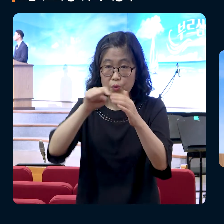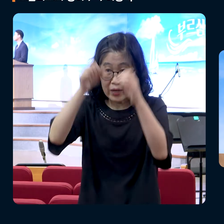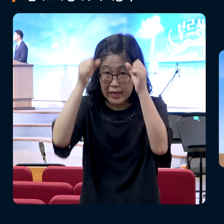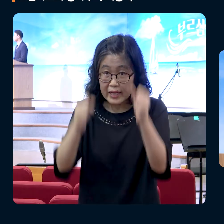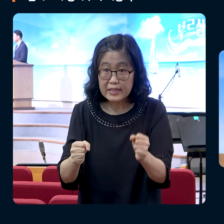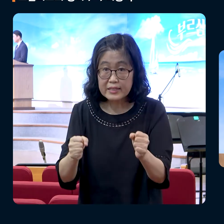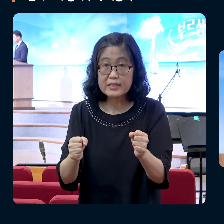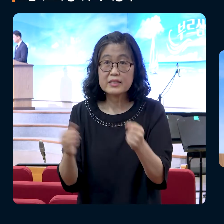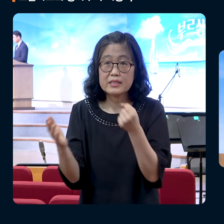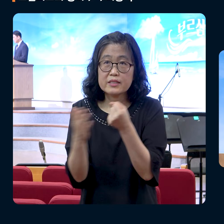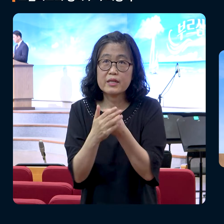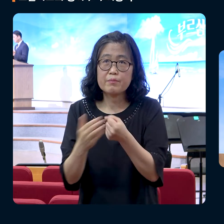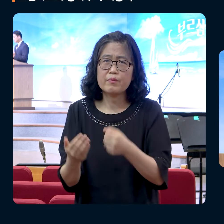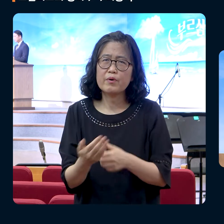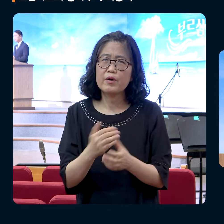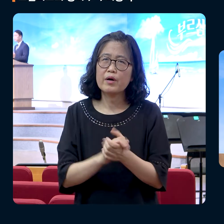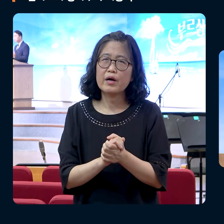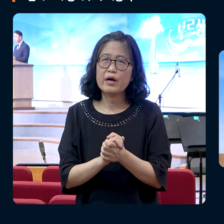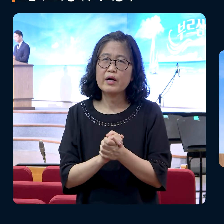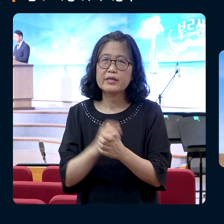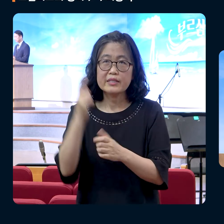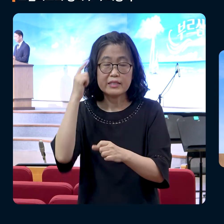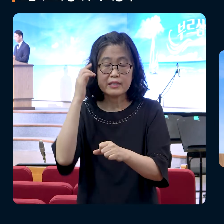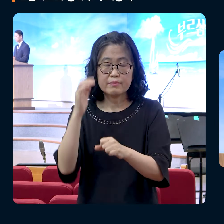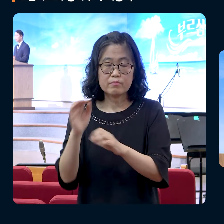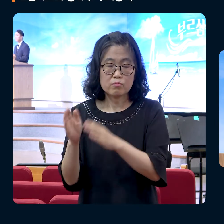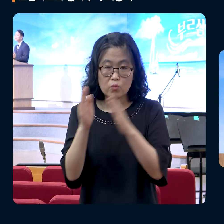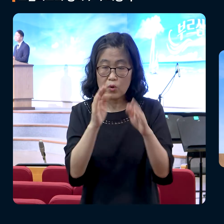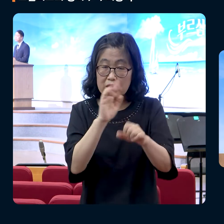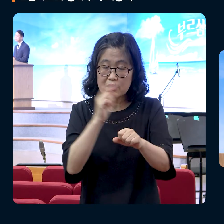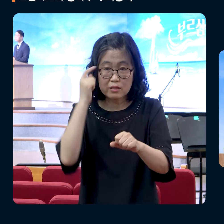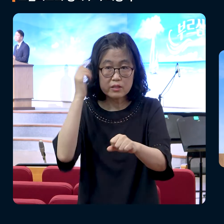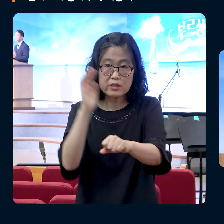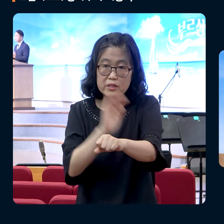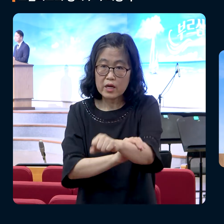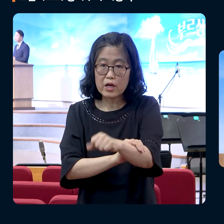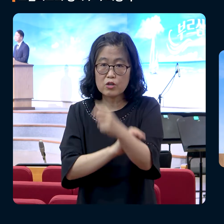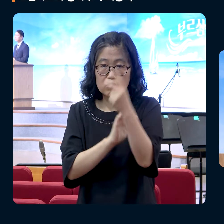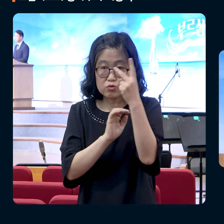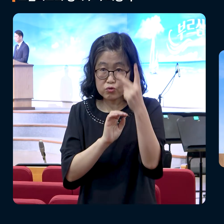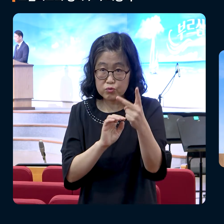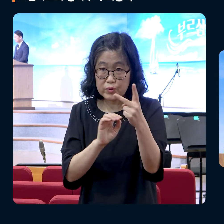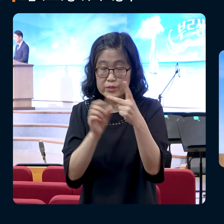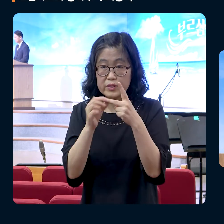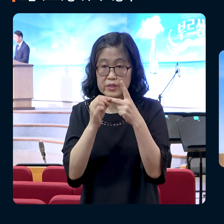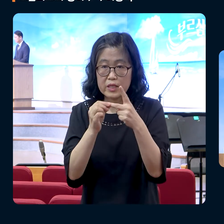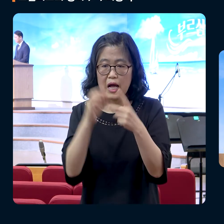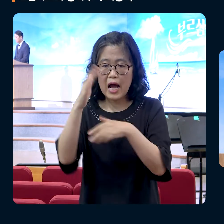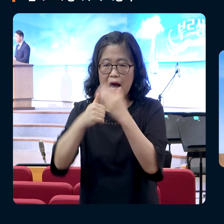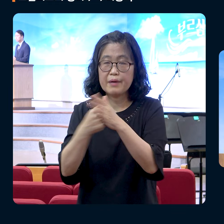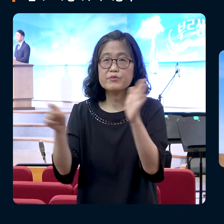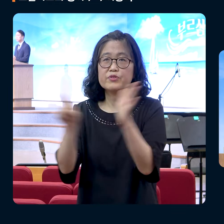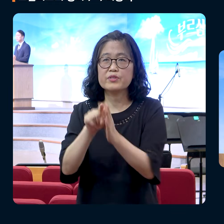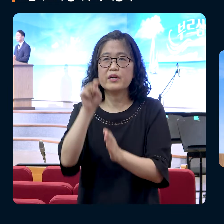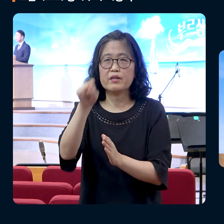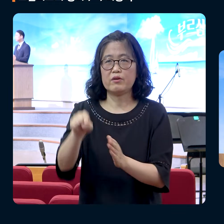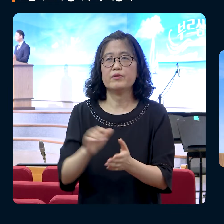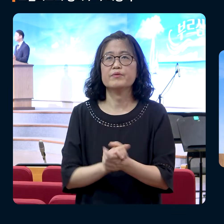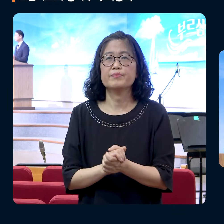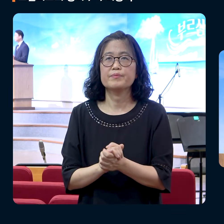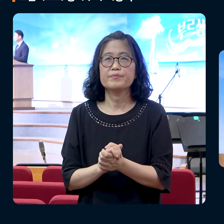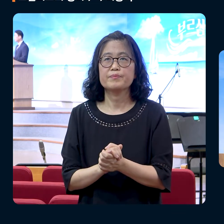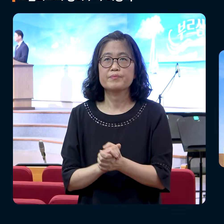이 세상을 살아가는 지혜의 두 번째는 바로 하나님을 신뢰하는 것입니다. 여러분,